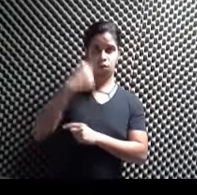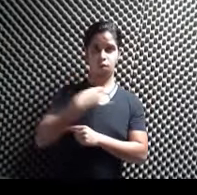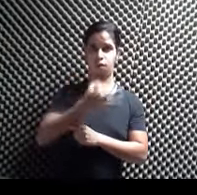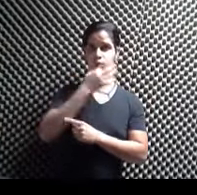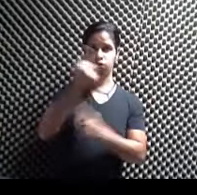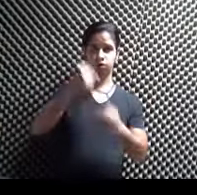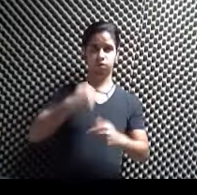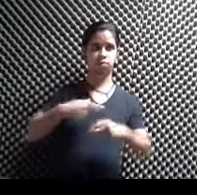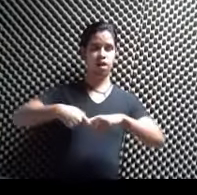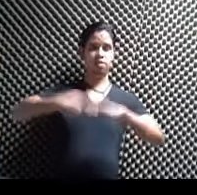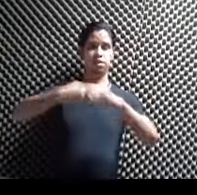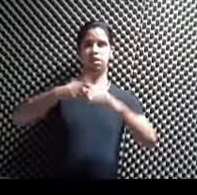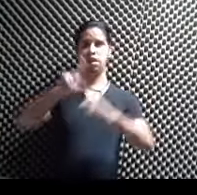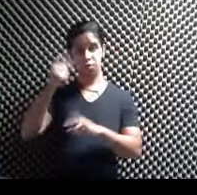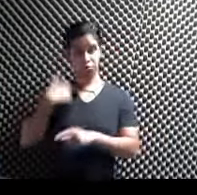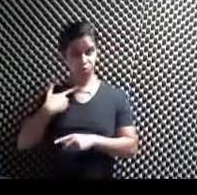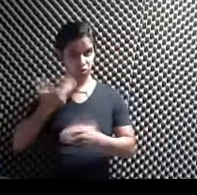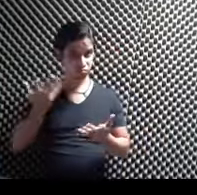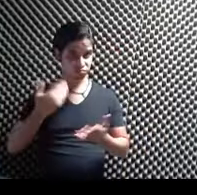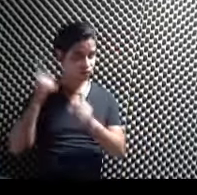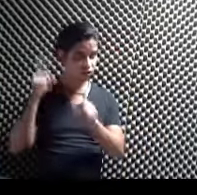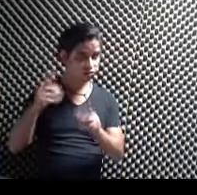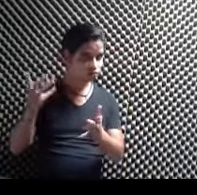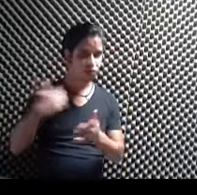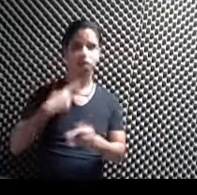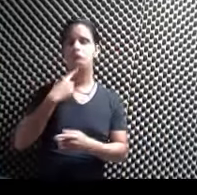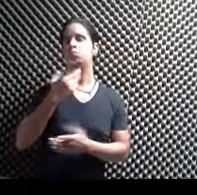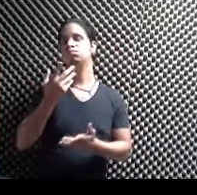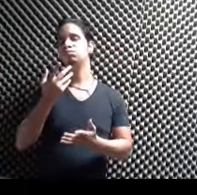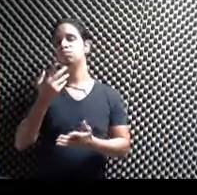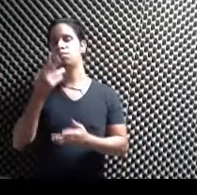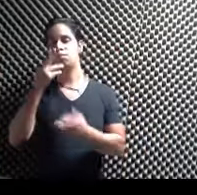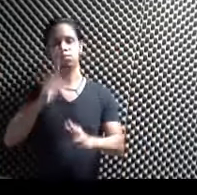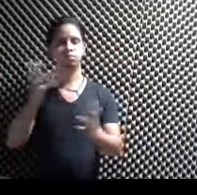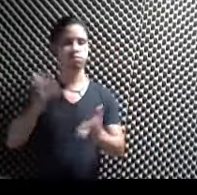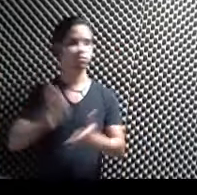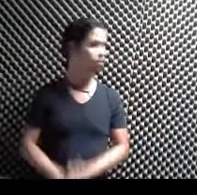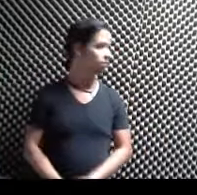¿Cómo que bregue? Qué poca vergüenza. Venimos ya.